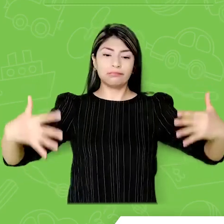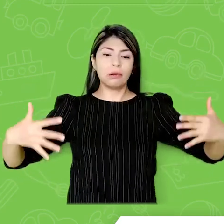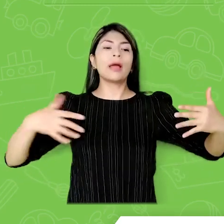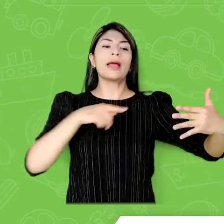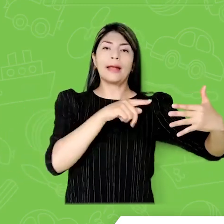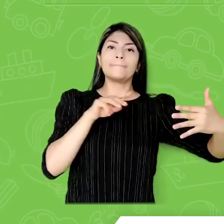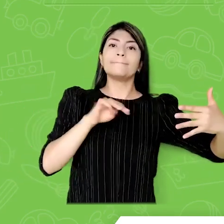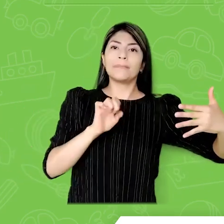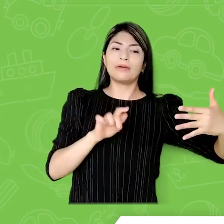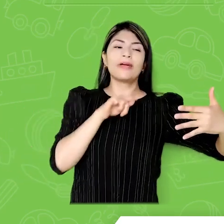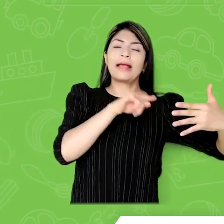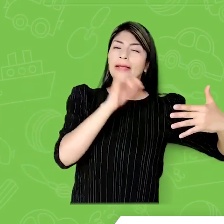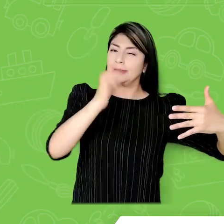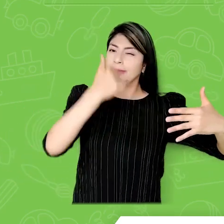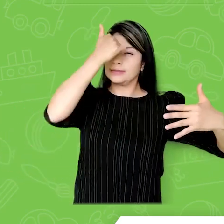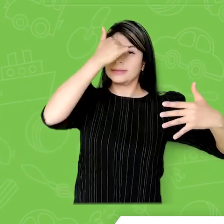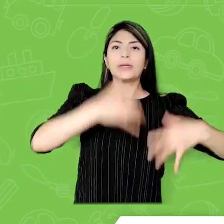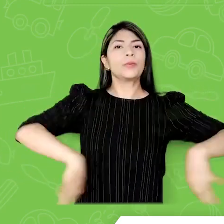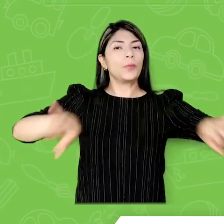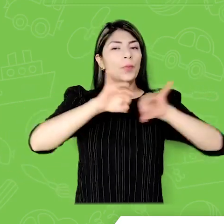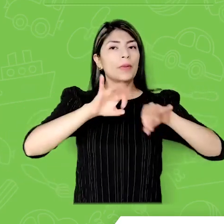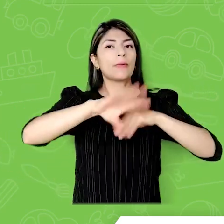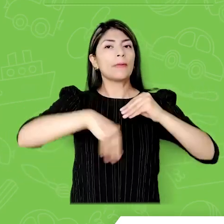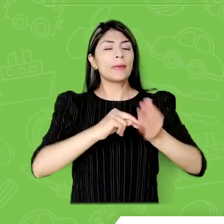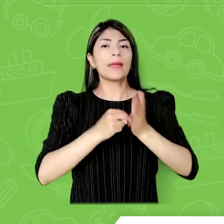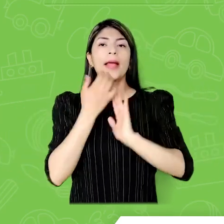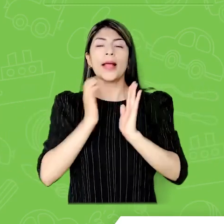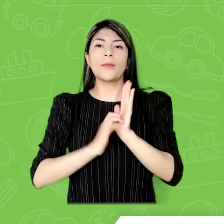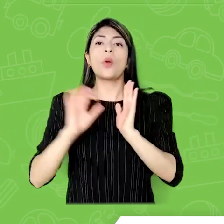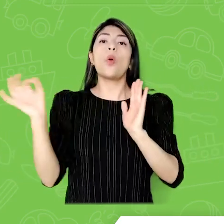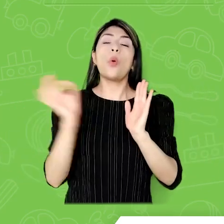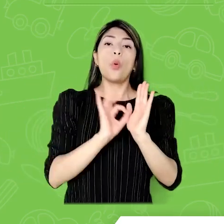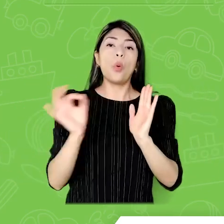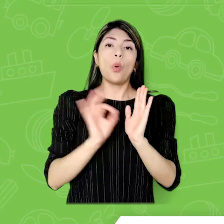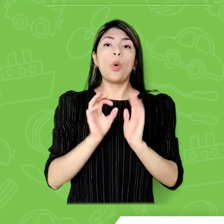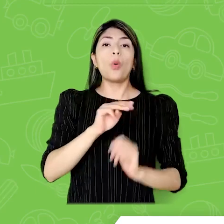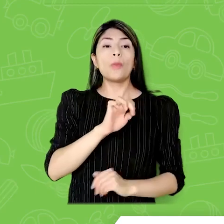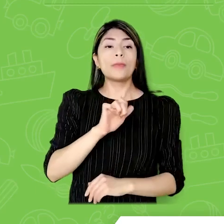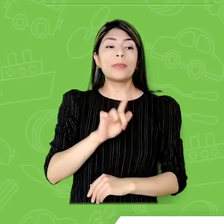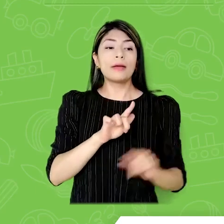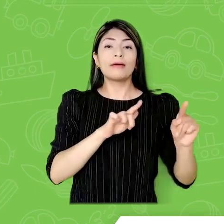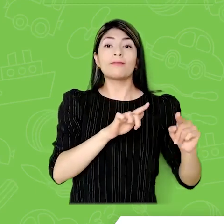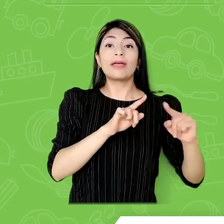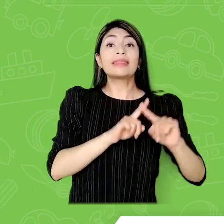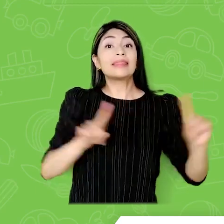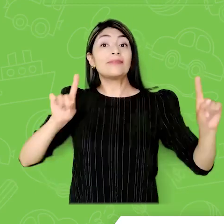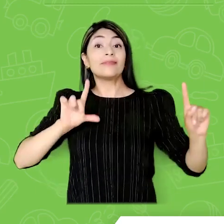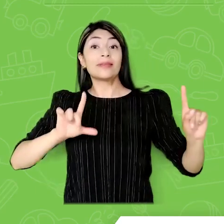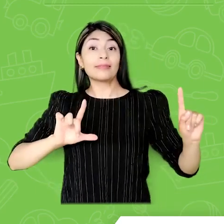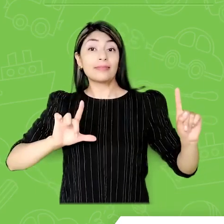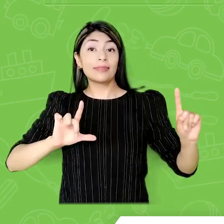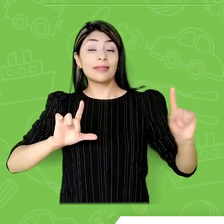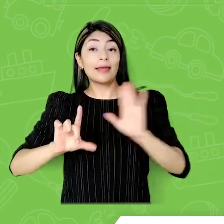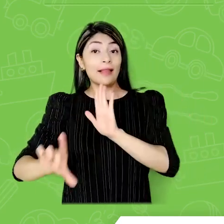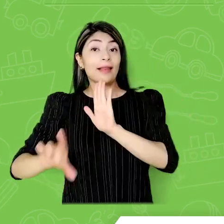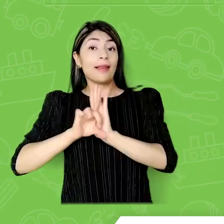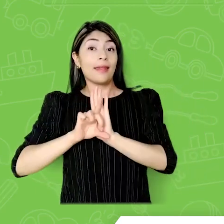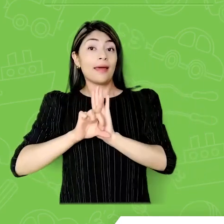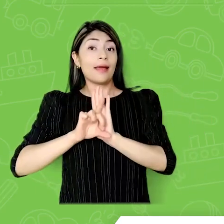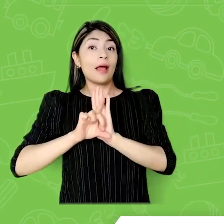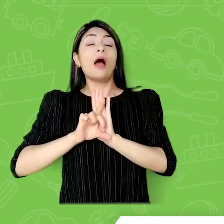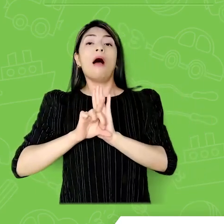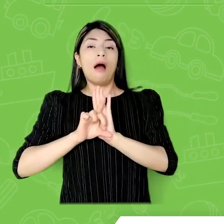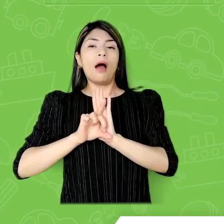dicho mezcl y la ley, prevalecerán las disposiciones contenidas en la norma superior. Parágrafo 2.